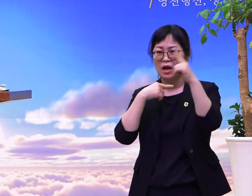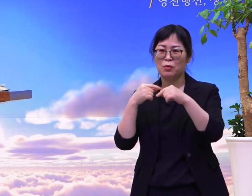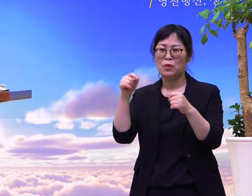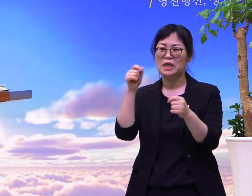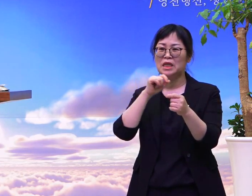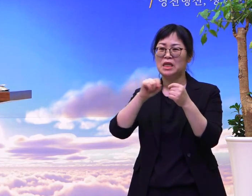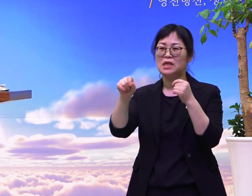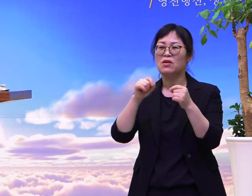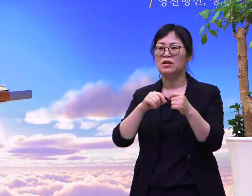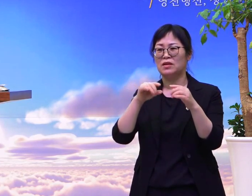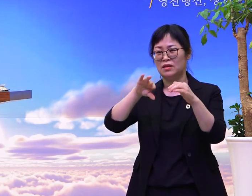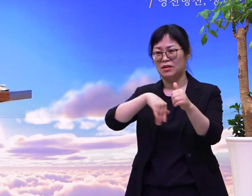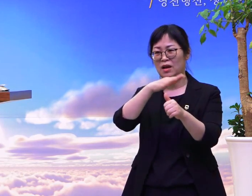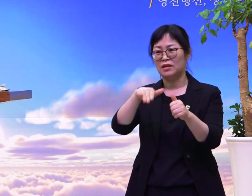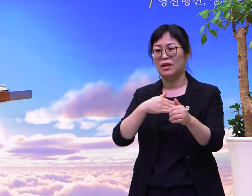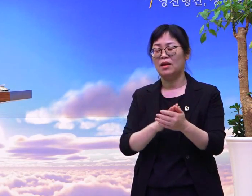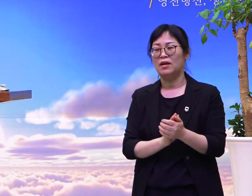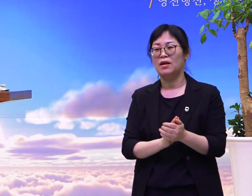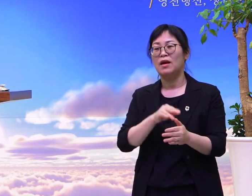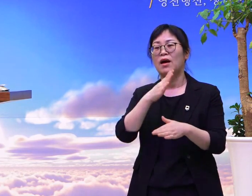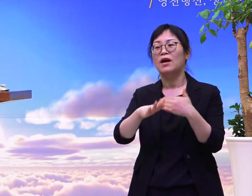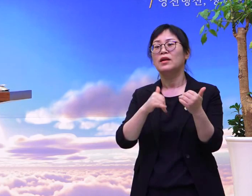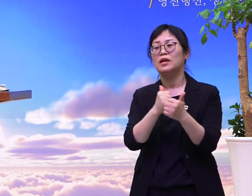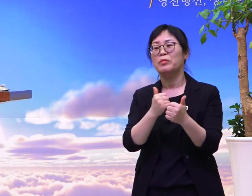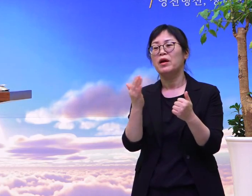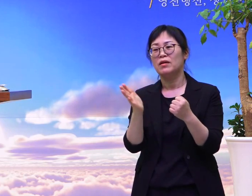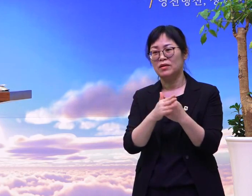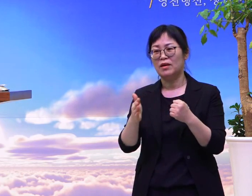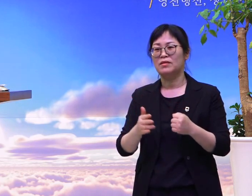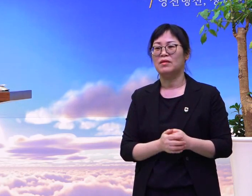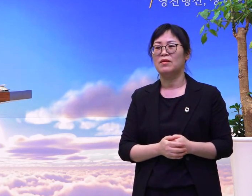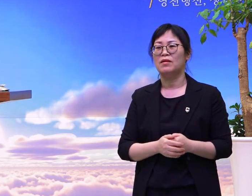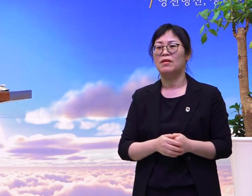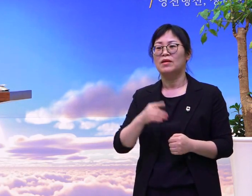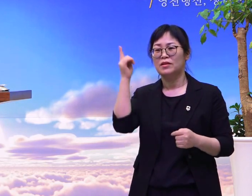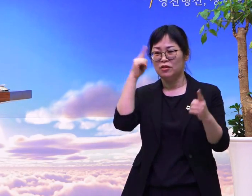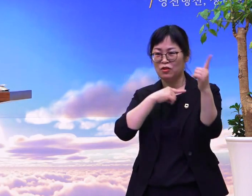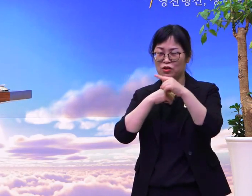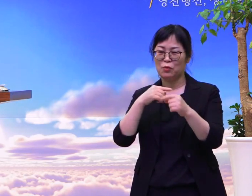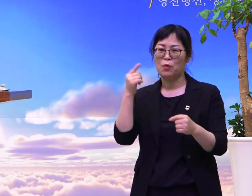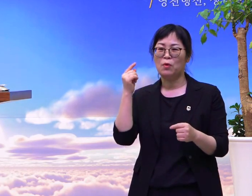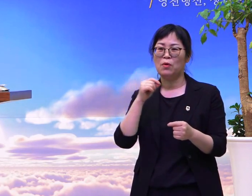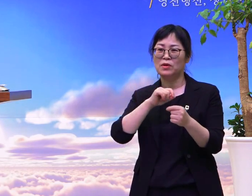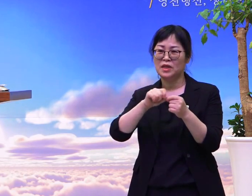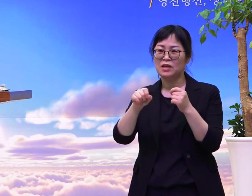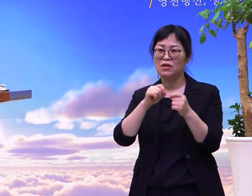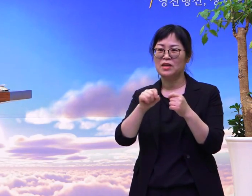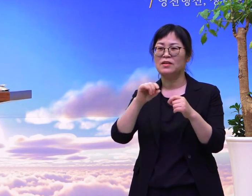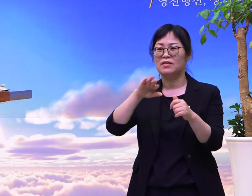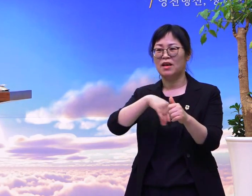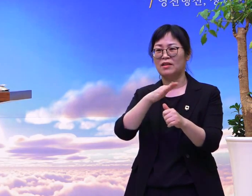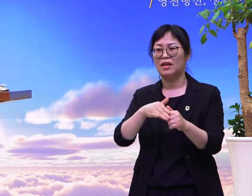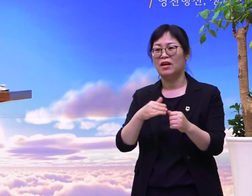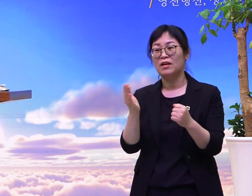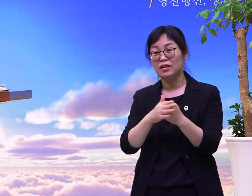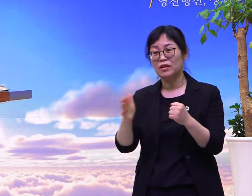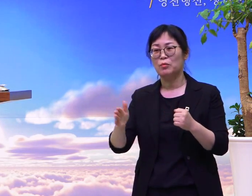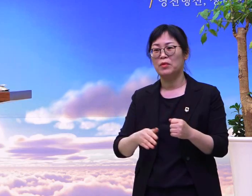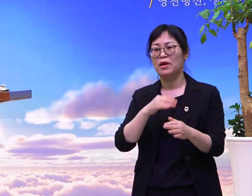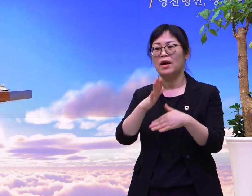누구에 의해서냐면 하나님에 의해서 찢어지고 상한 상태라 하는 것입니다. 그래서 우리도 하나님께로 다시